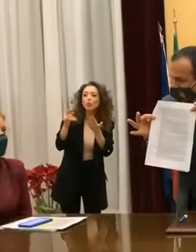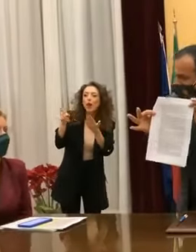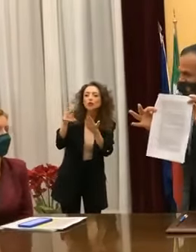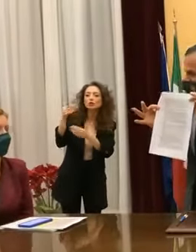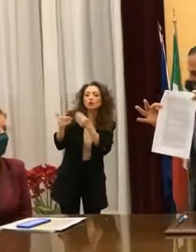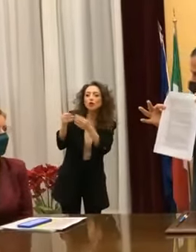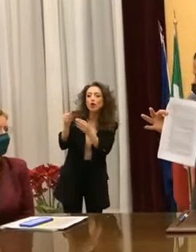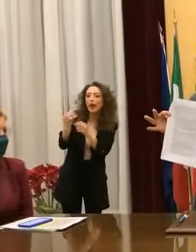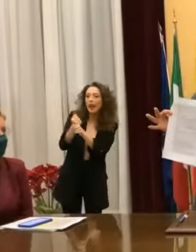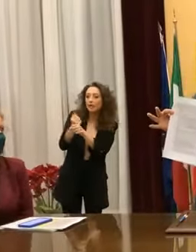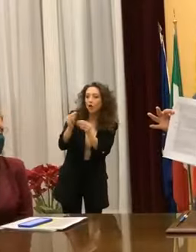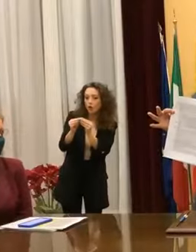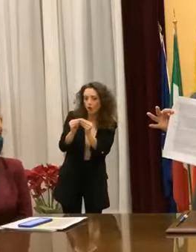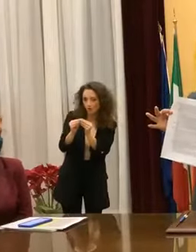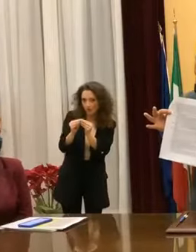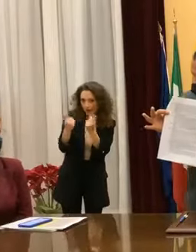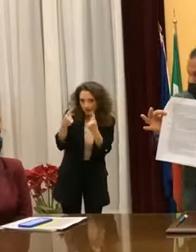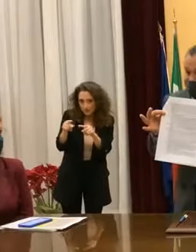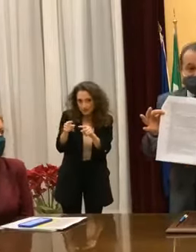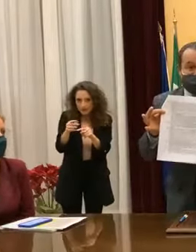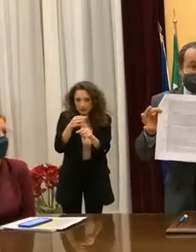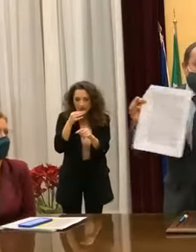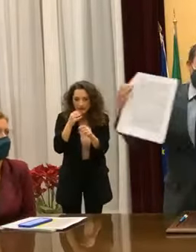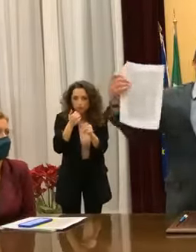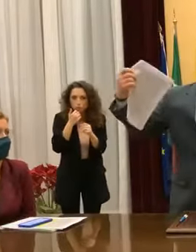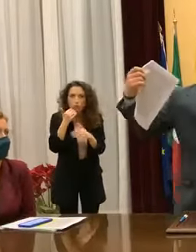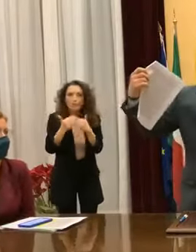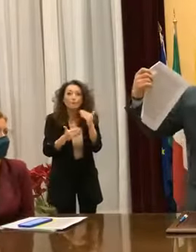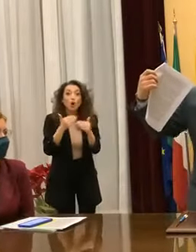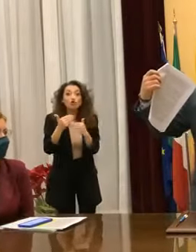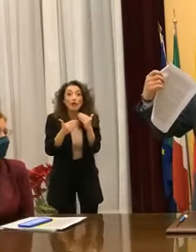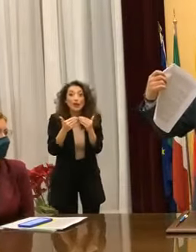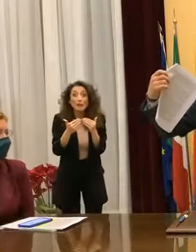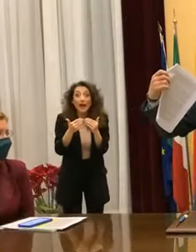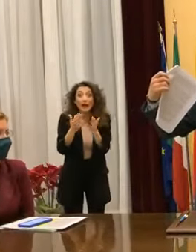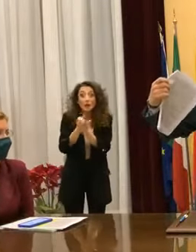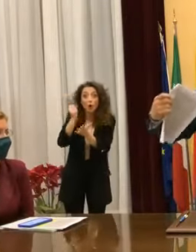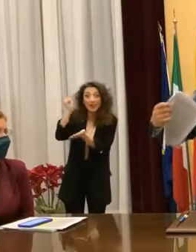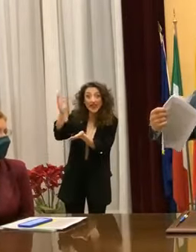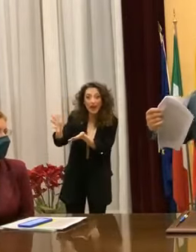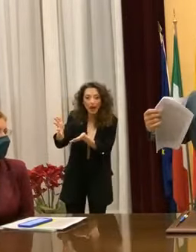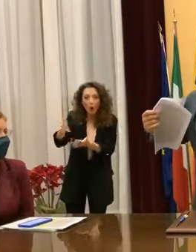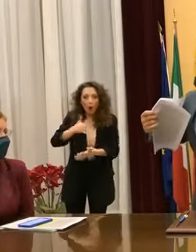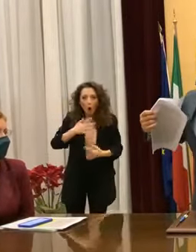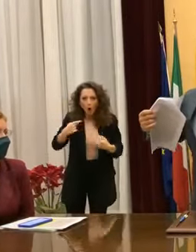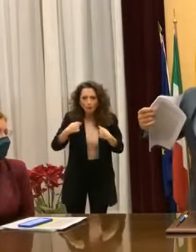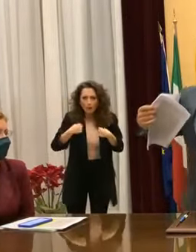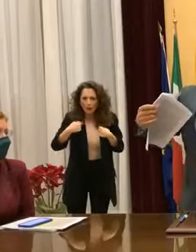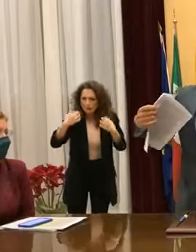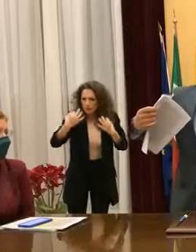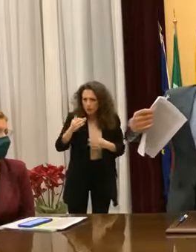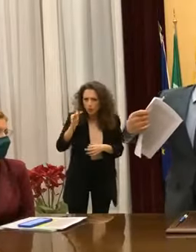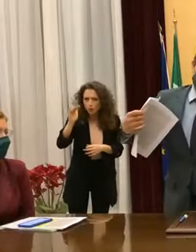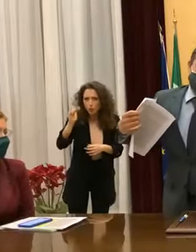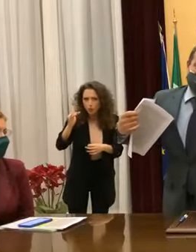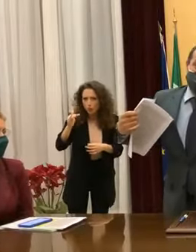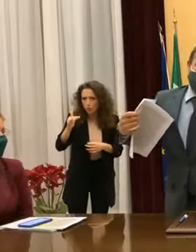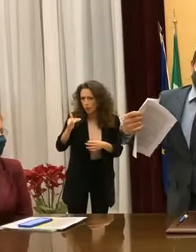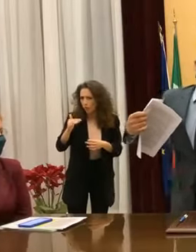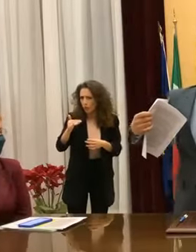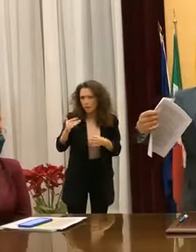di decadenza e colpa mia, infatti me la faranno pagare. Smettetela. C'è